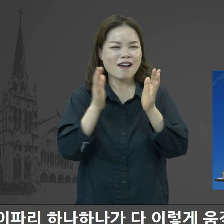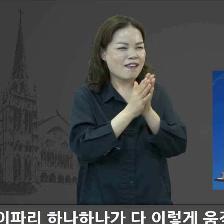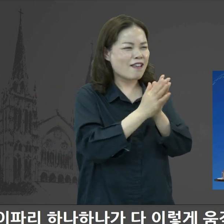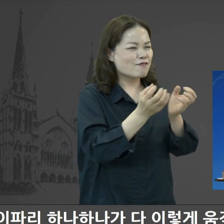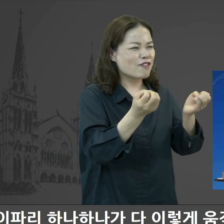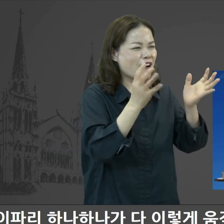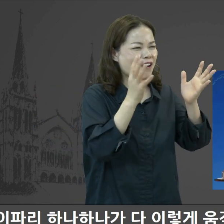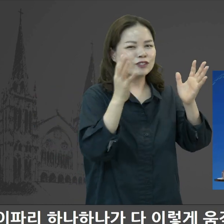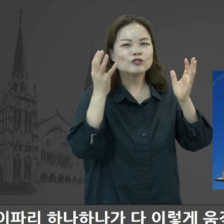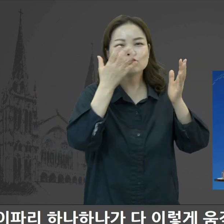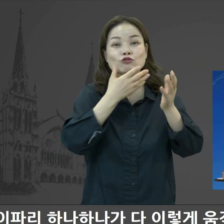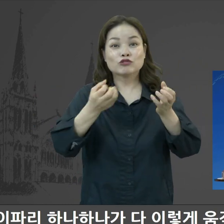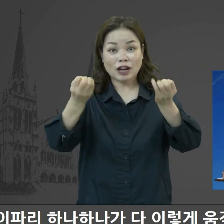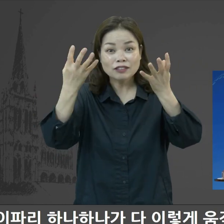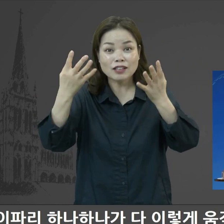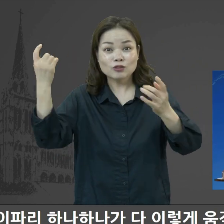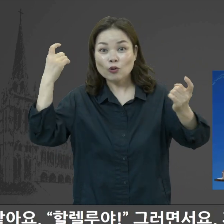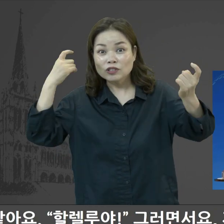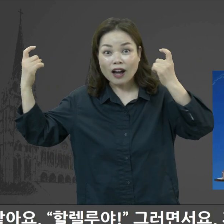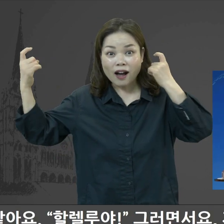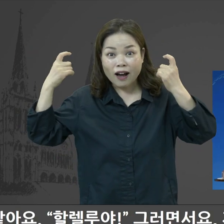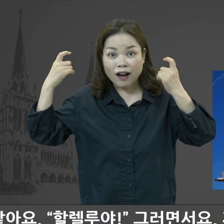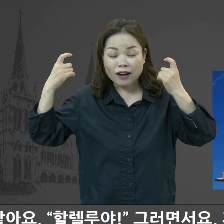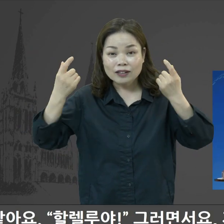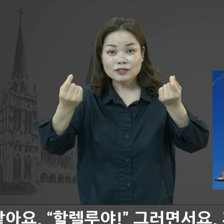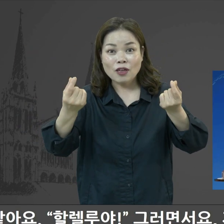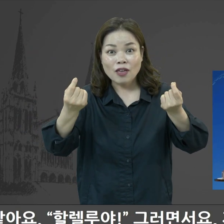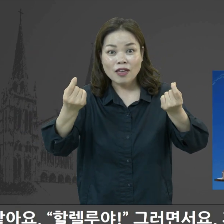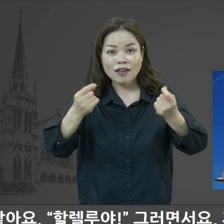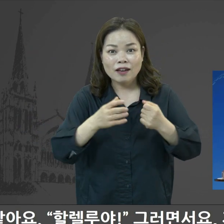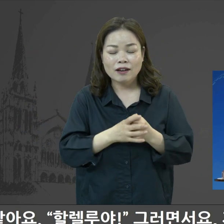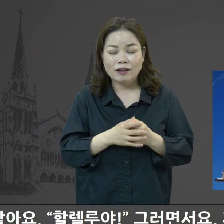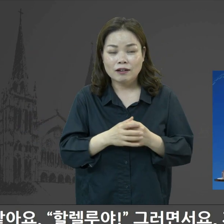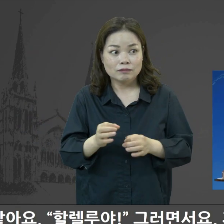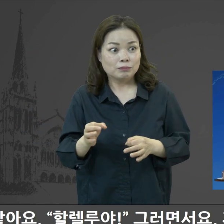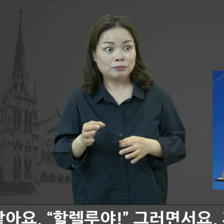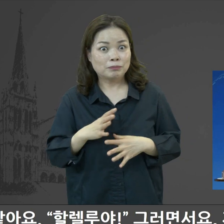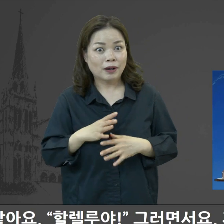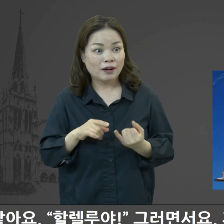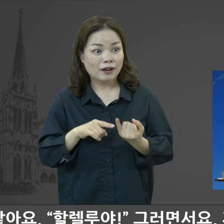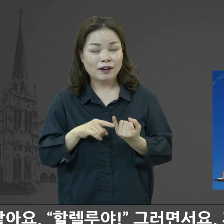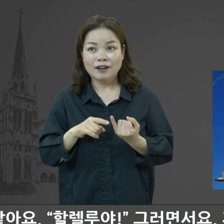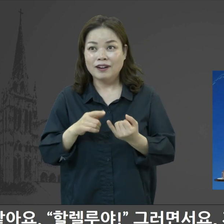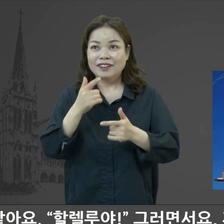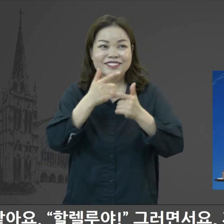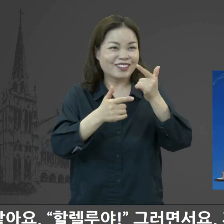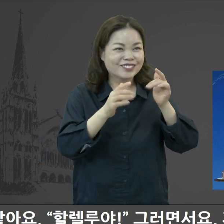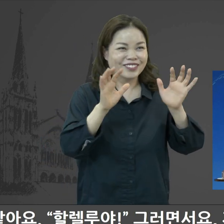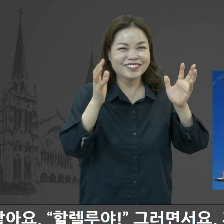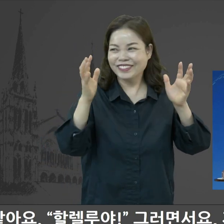저보고 축하한대요. 그 소리가 제 귀에 이렇게 들리는 듯 하니까 제가 놀래가지고요, 같이 나무를 보면서